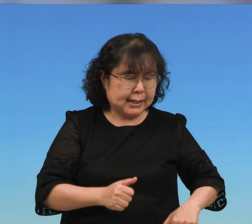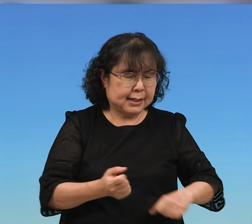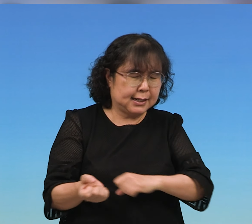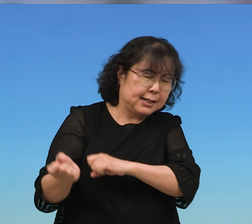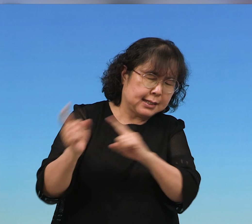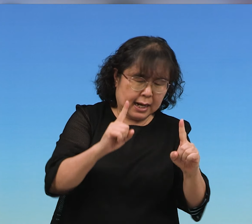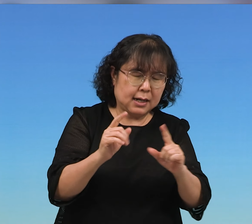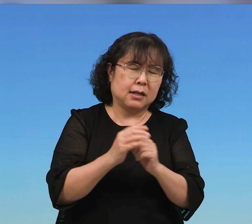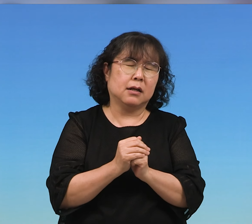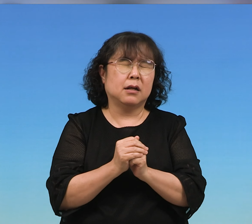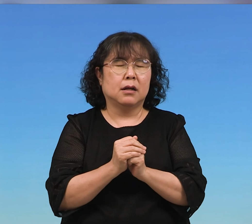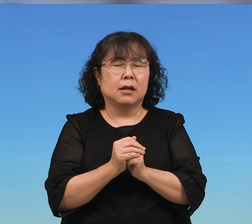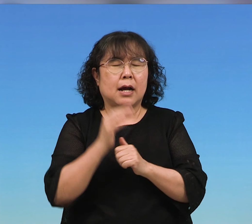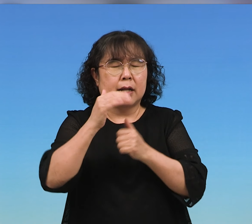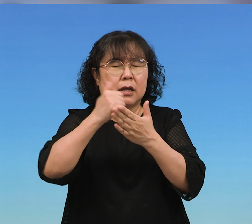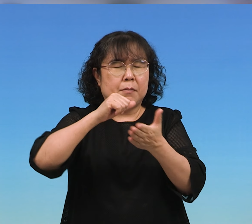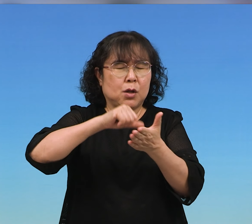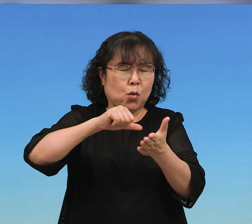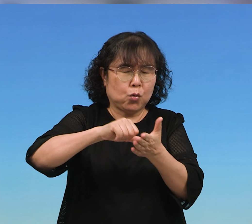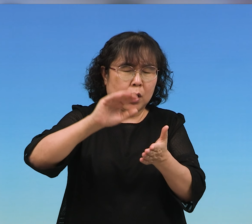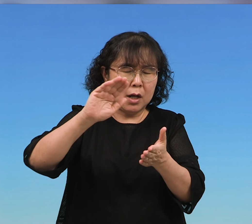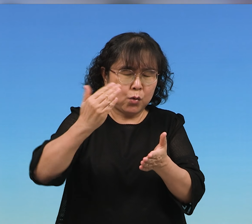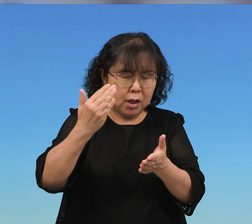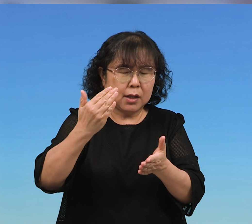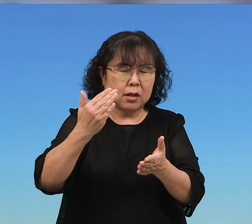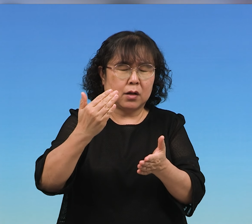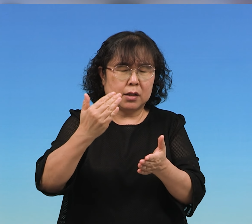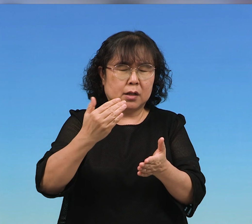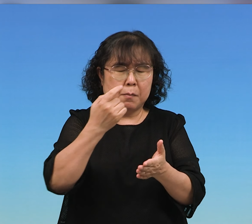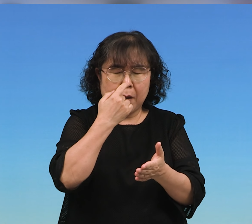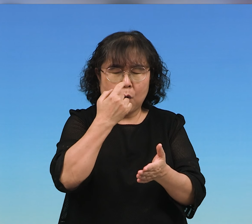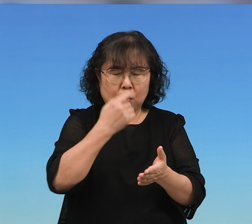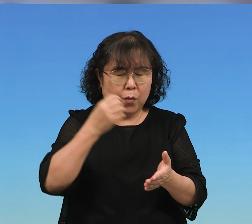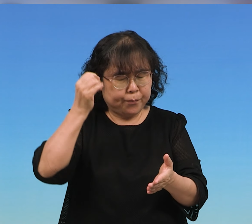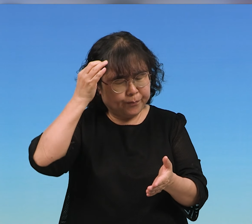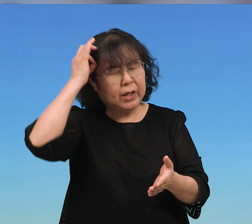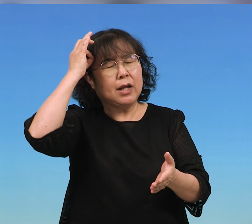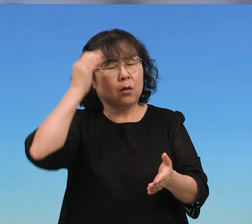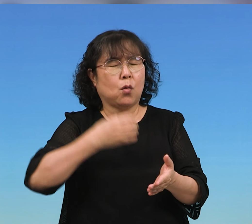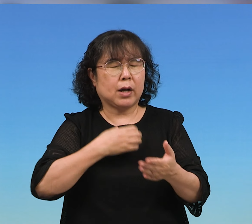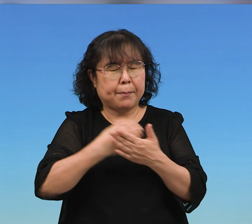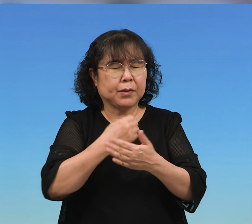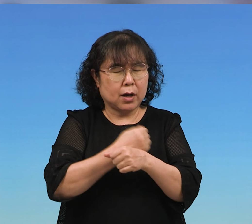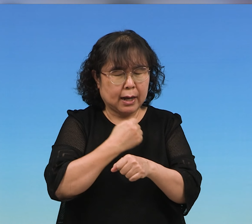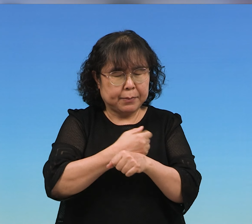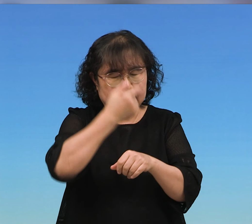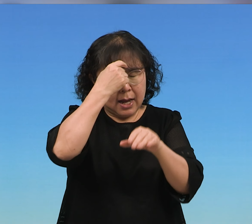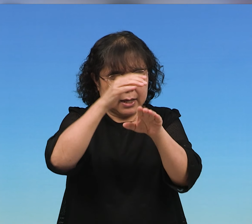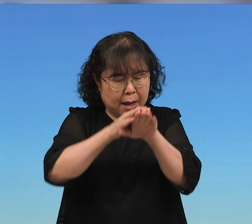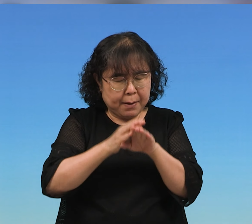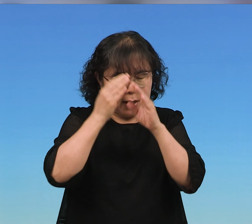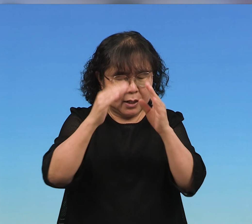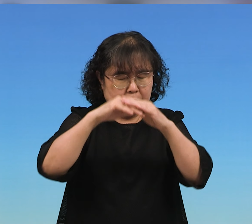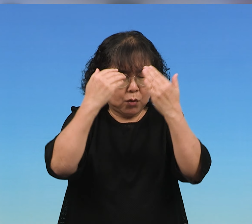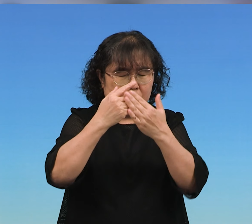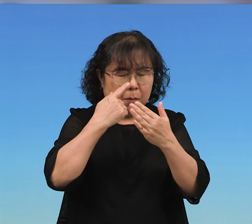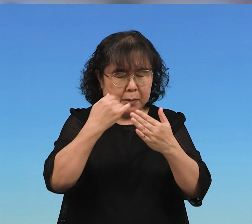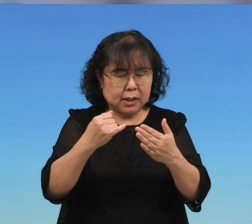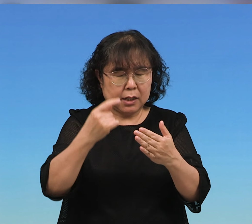하나들을 살려내는 하나님의 도구가 될 수 있다는 사실을 배우고 깨닫고 감격합니다. 오늘 예배하는